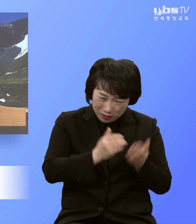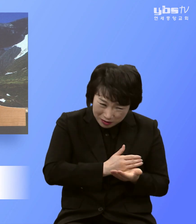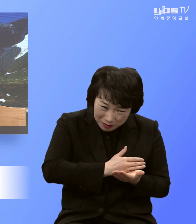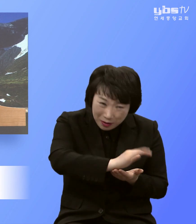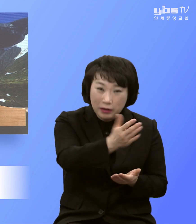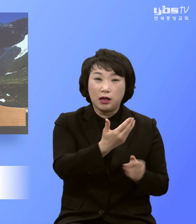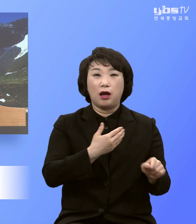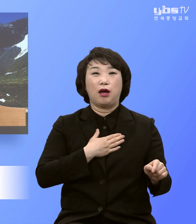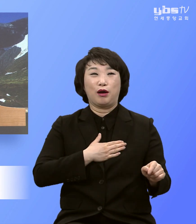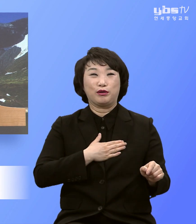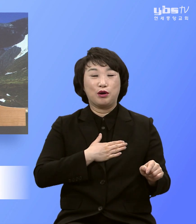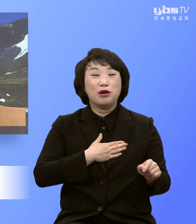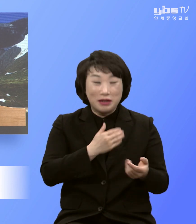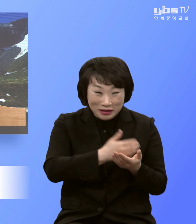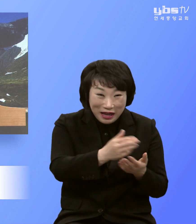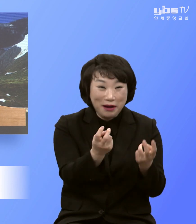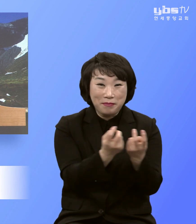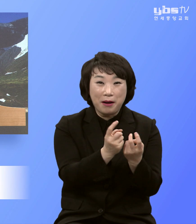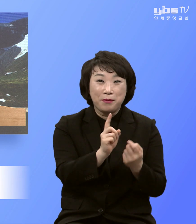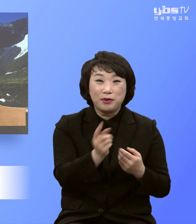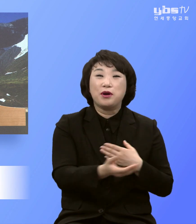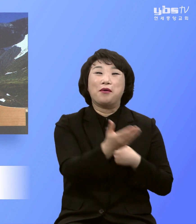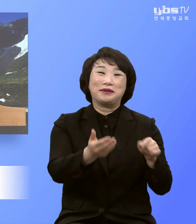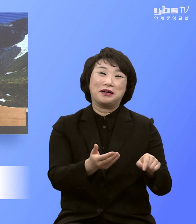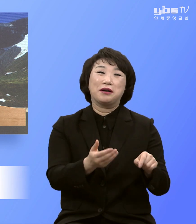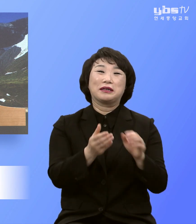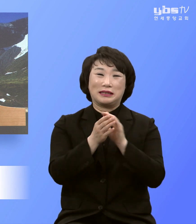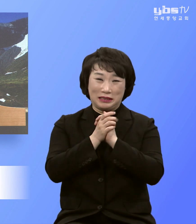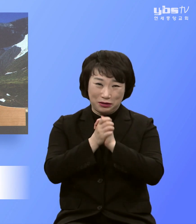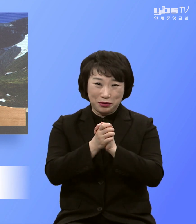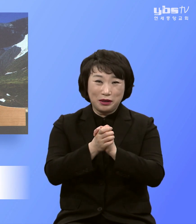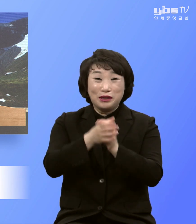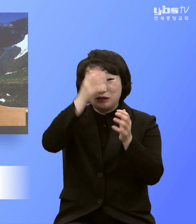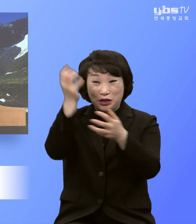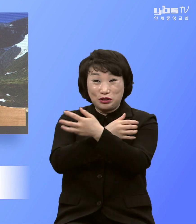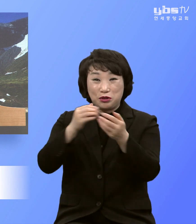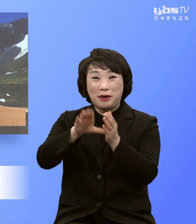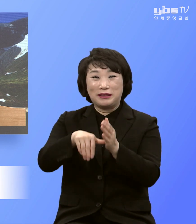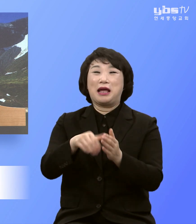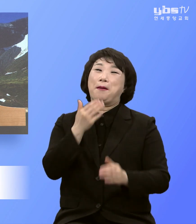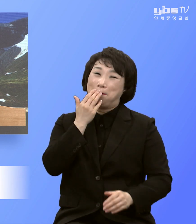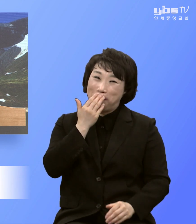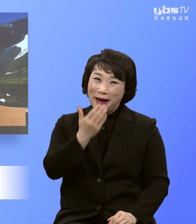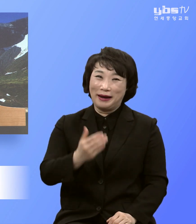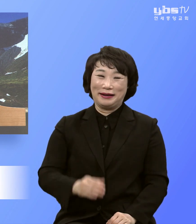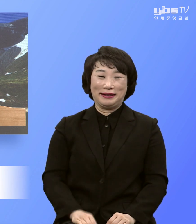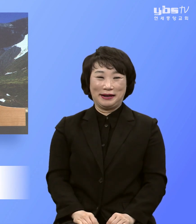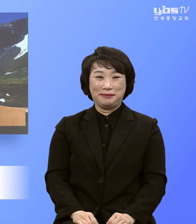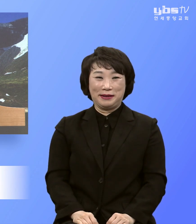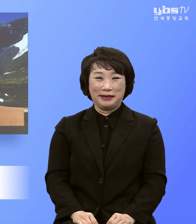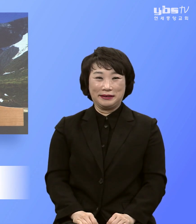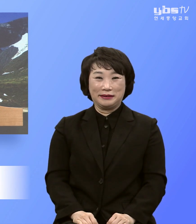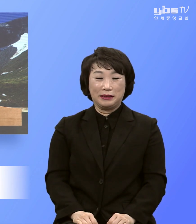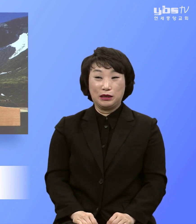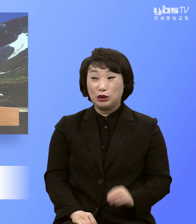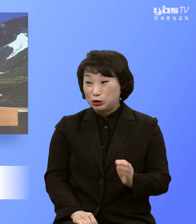제거해야 되겠느냐. 이 제거하는 능력은 기도에서 성령 충만밖에 없다.